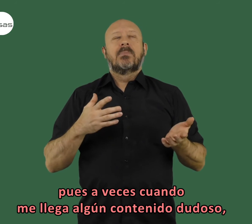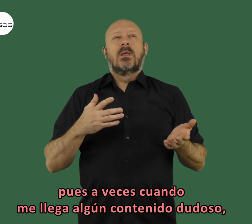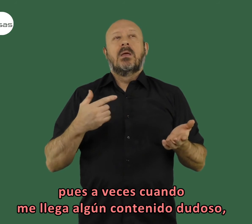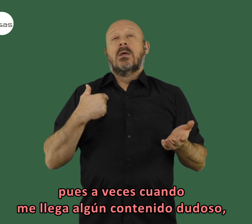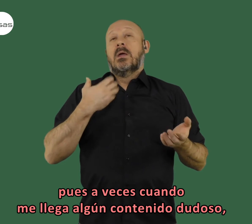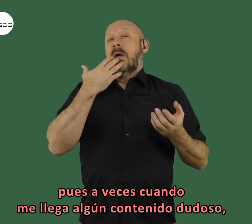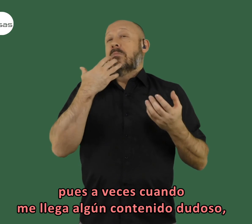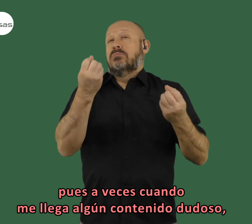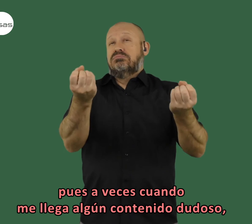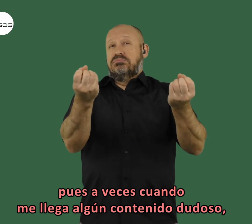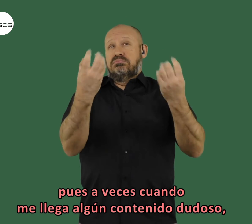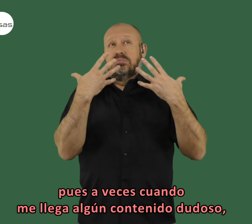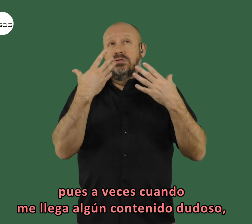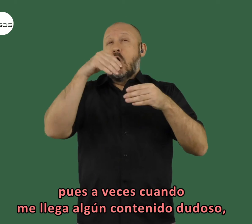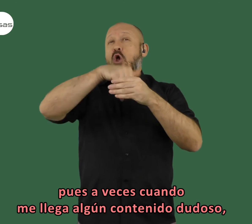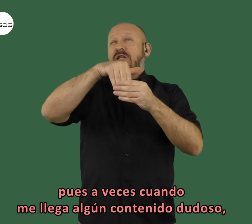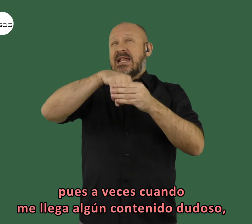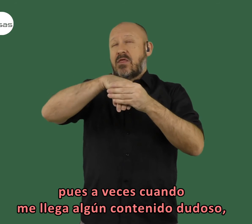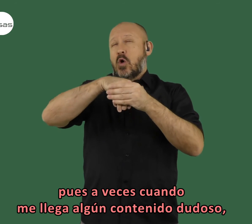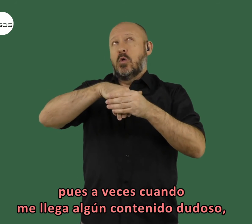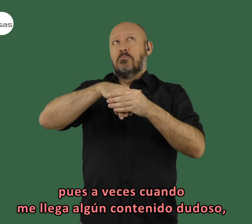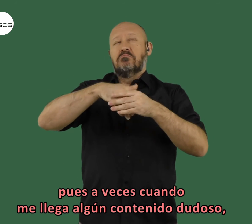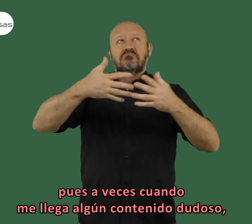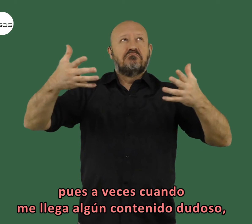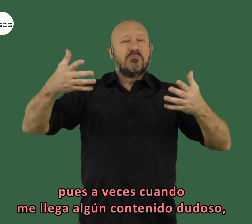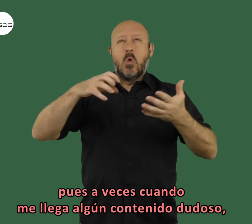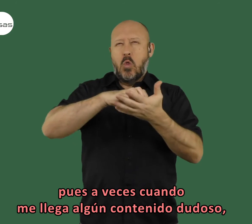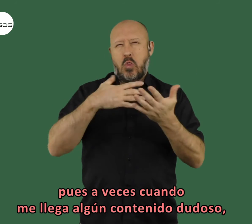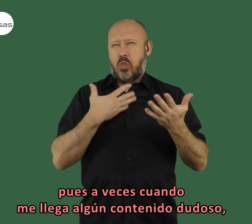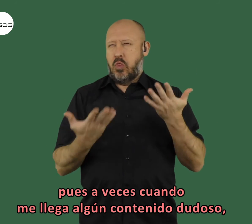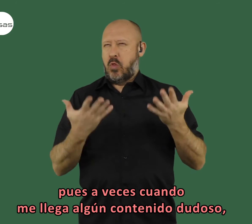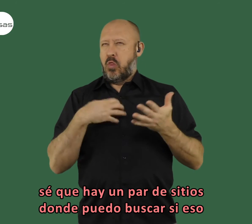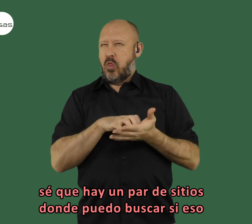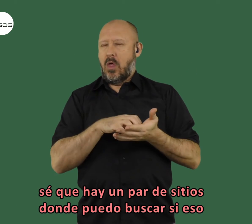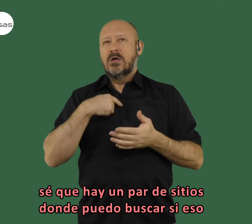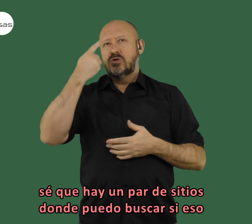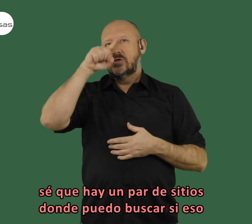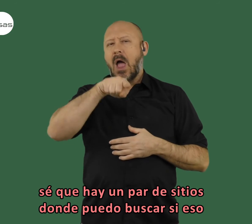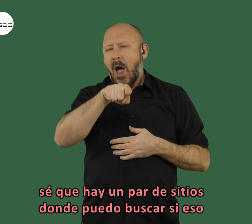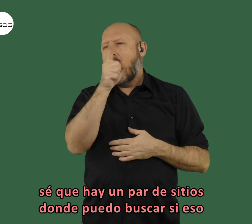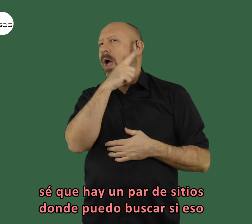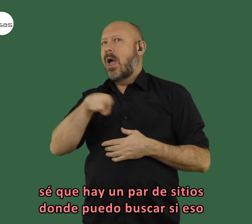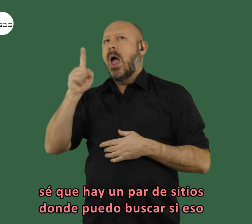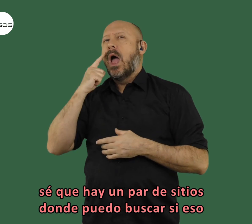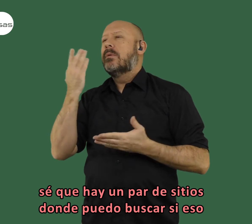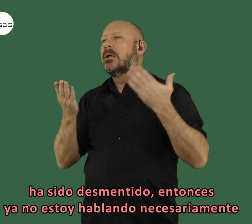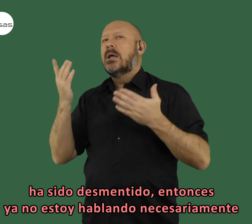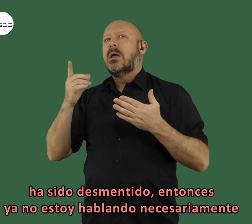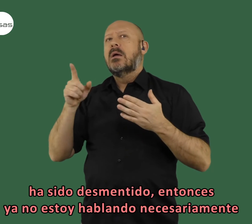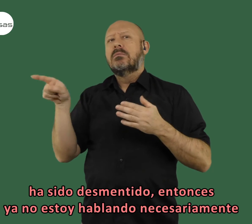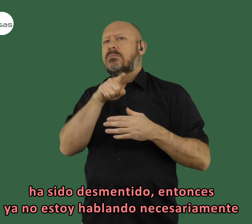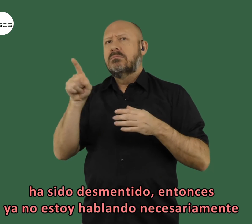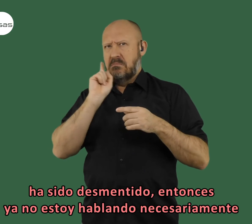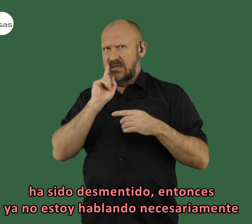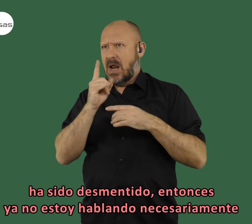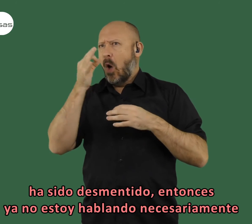cuando me llega algún contenido dudoso, sé que hay un par de sitios donde puedo buscar si eso ha sido